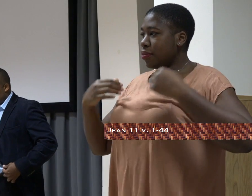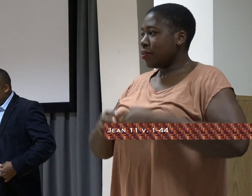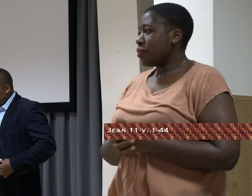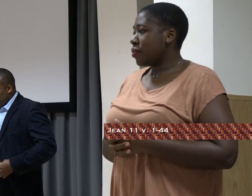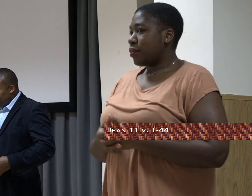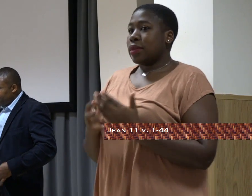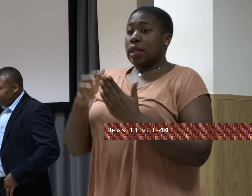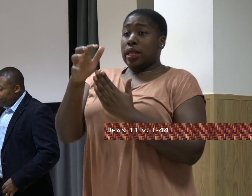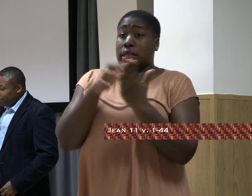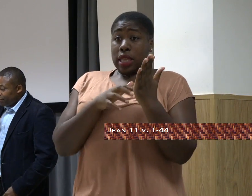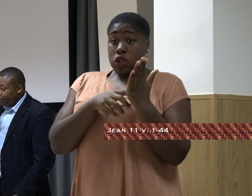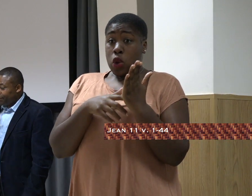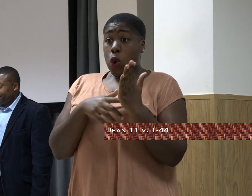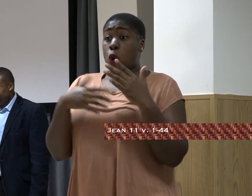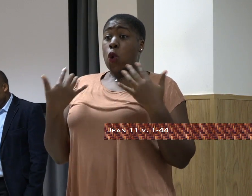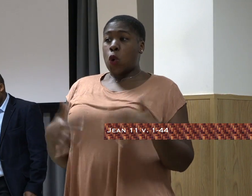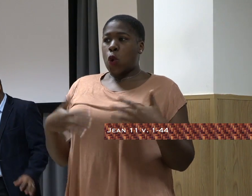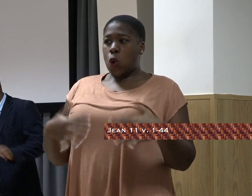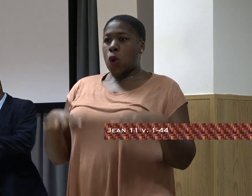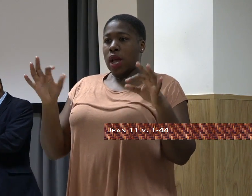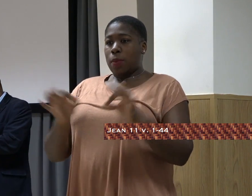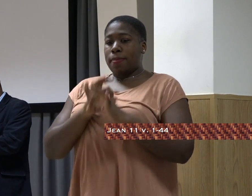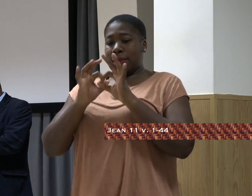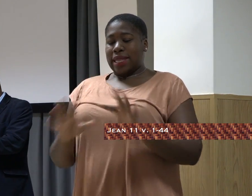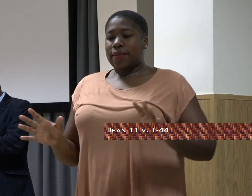C'est une histoire merveilleuse.